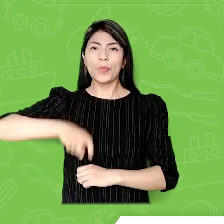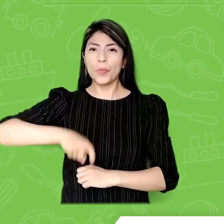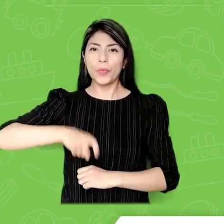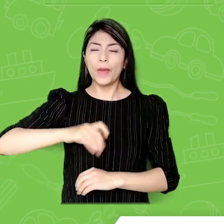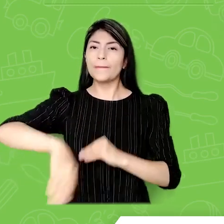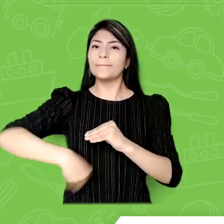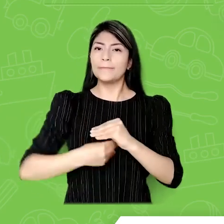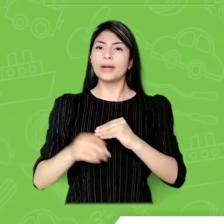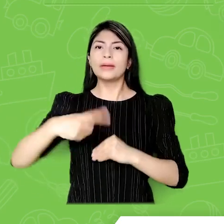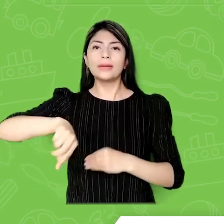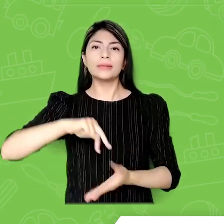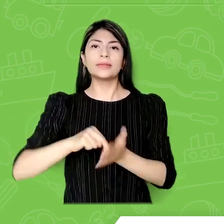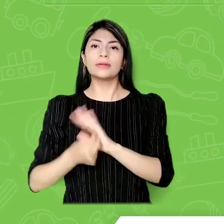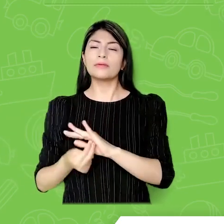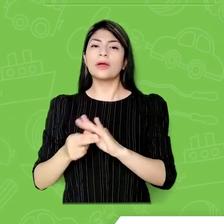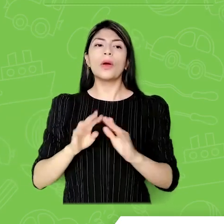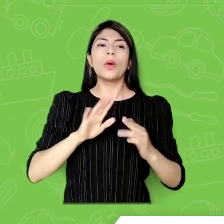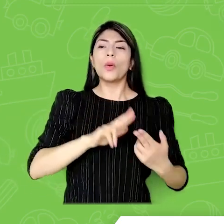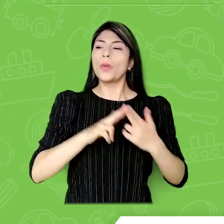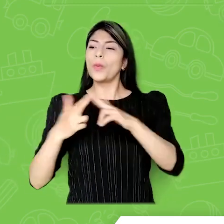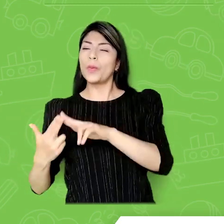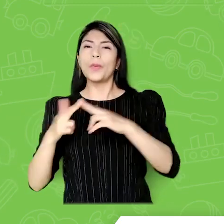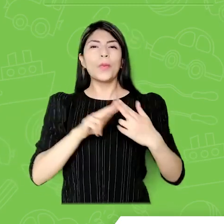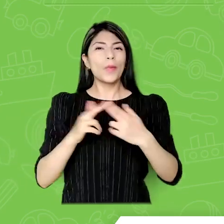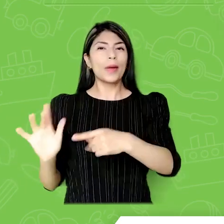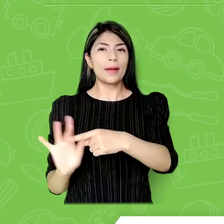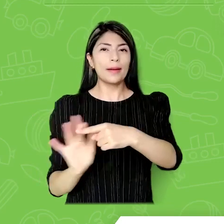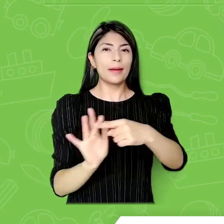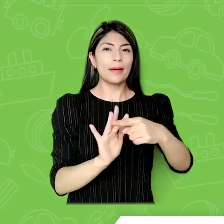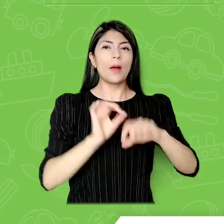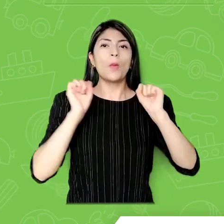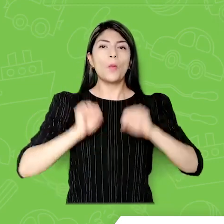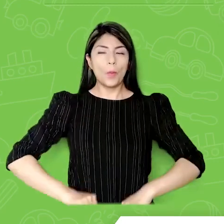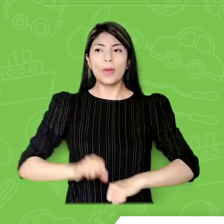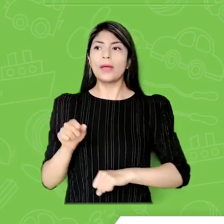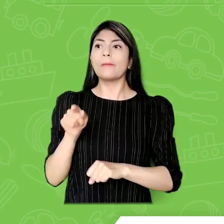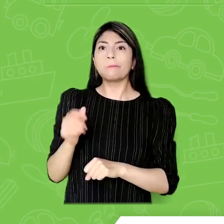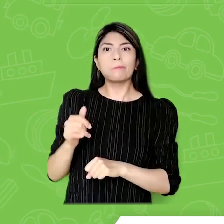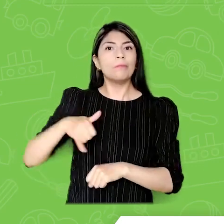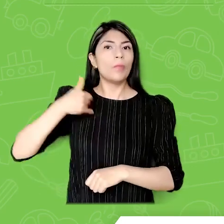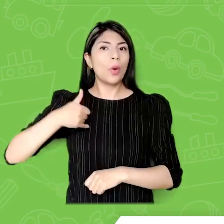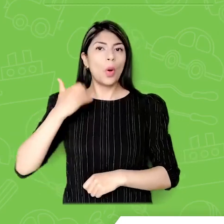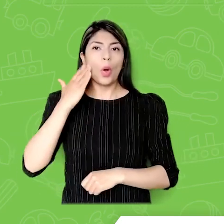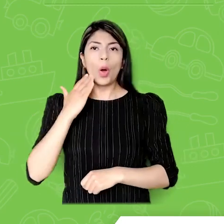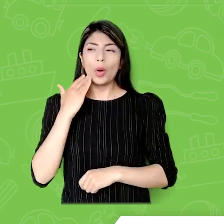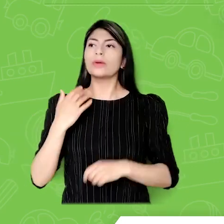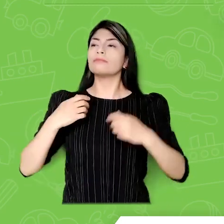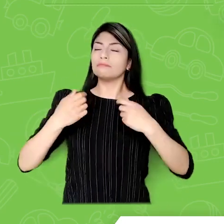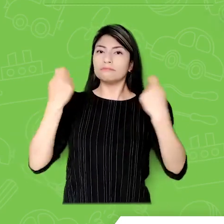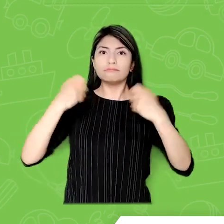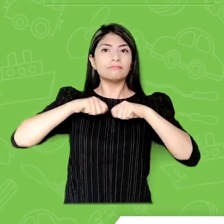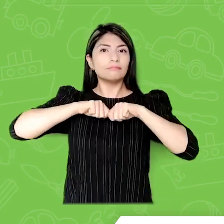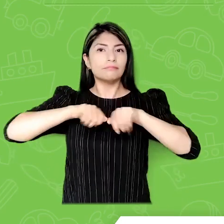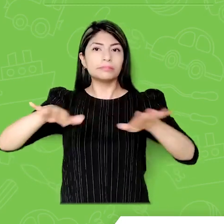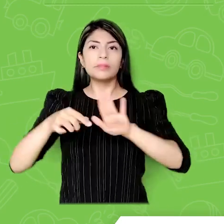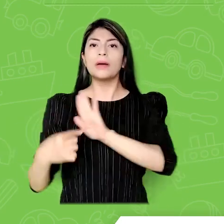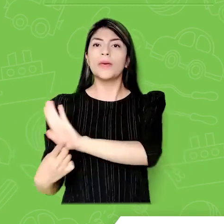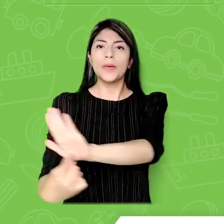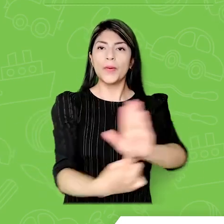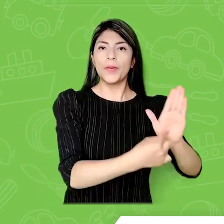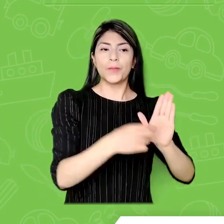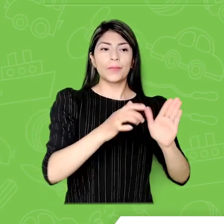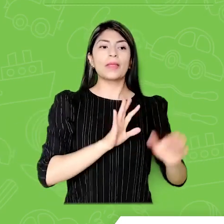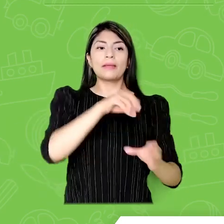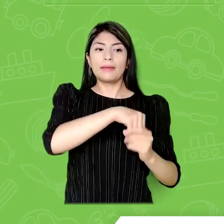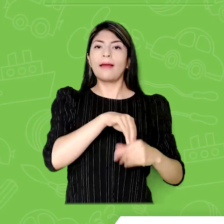aplicación de equivalencias, con el fin de darlos a conocer a los jóvenes mediante su publicación en el sitio web de las entidades del Estado que